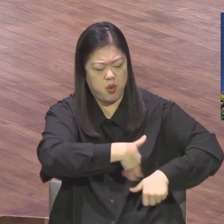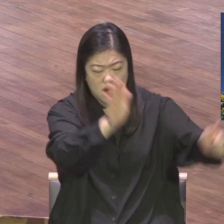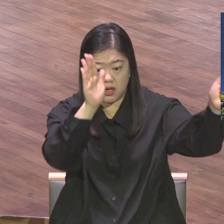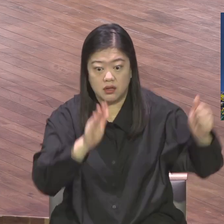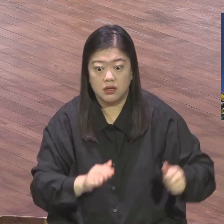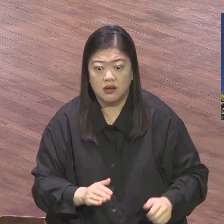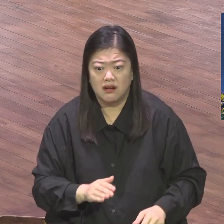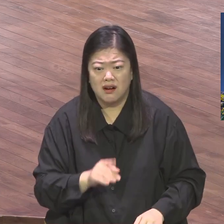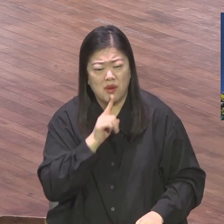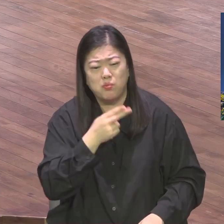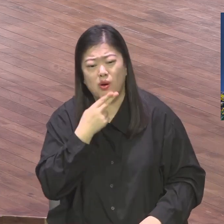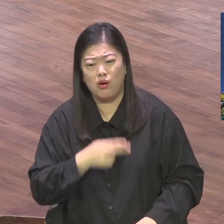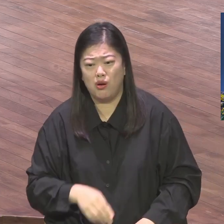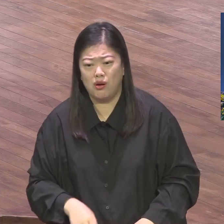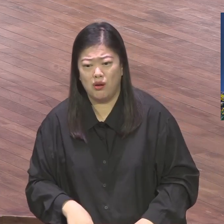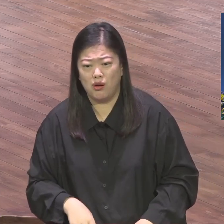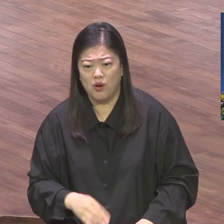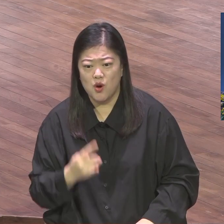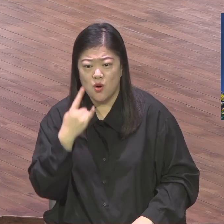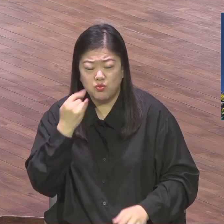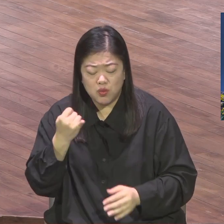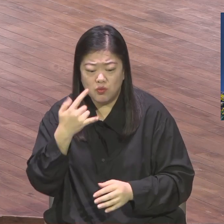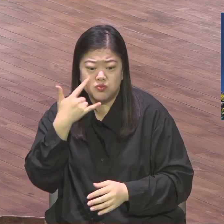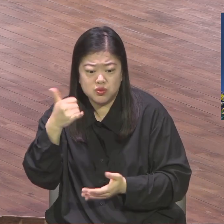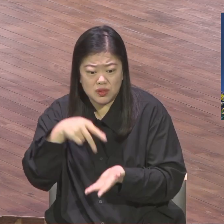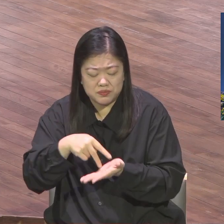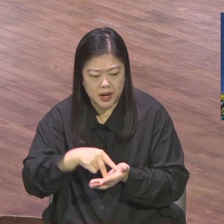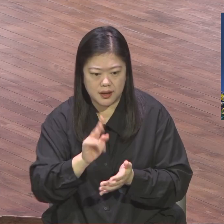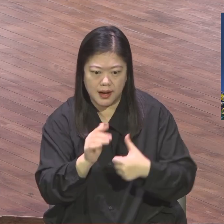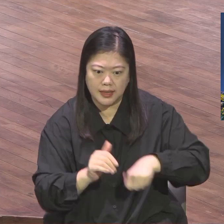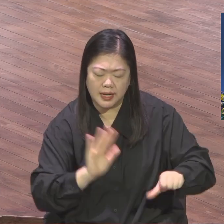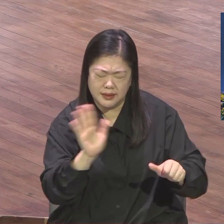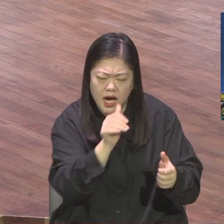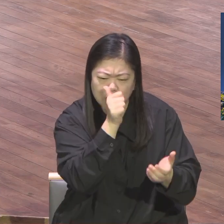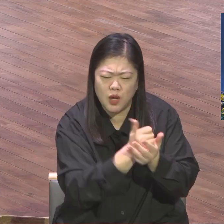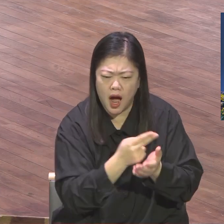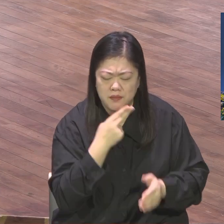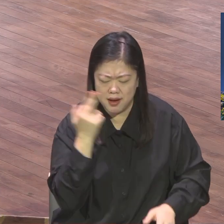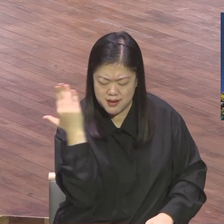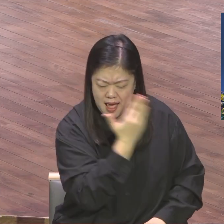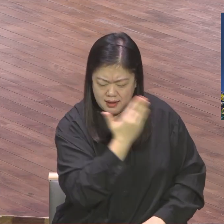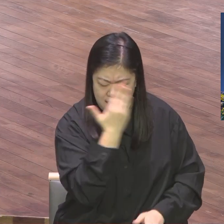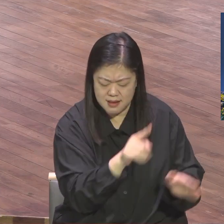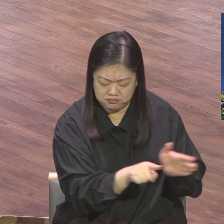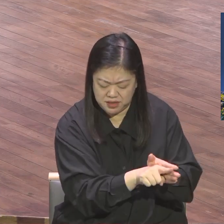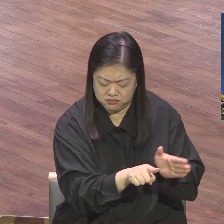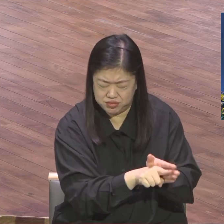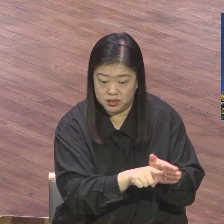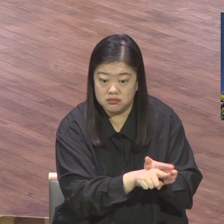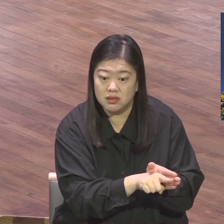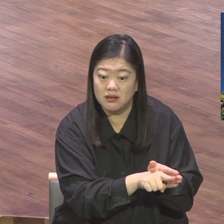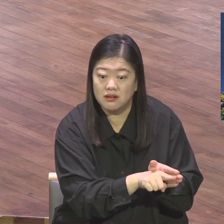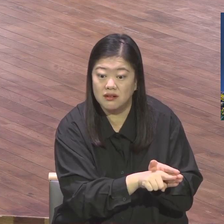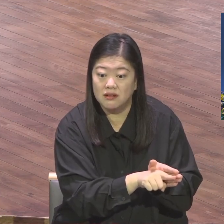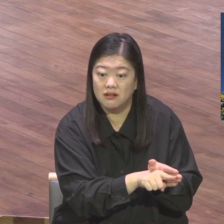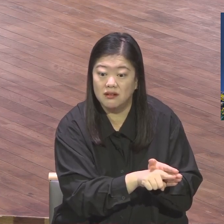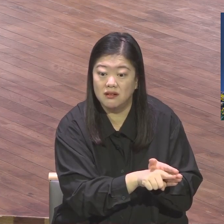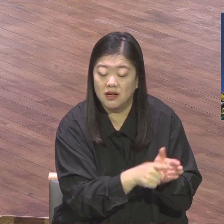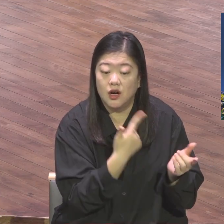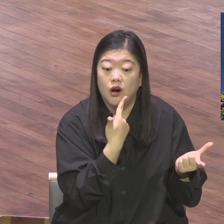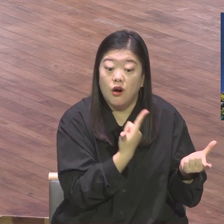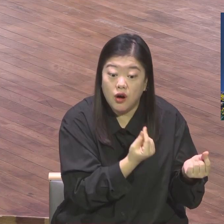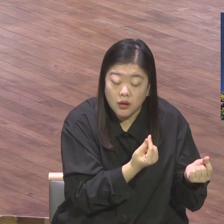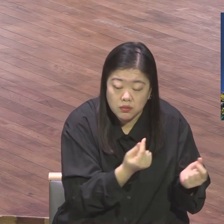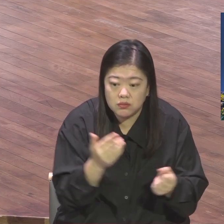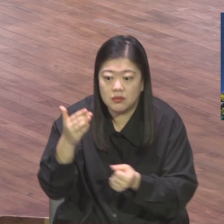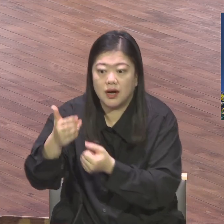세상 사람들은 다 손가락질하는데 부모들은 그렇지 않아요. 내가 너를 볼 때 기쁨을 이기지